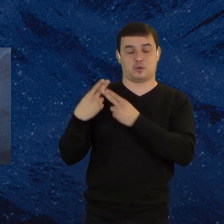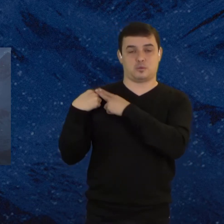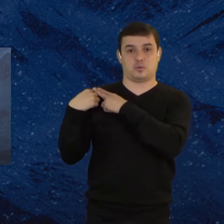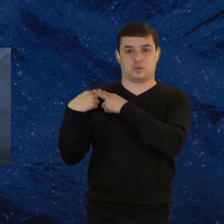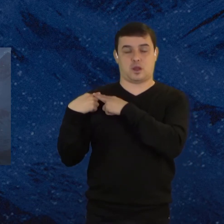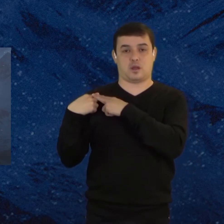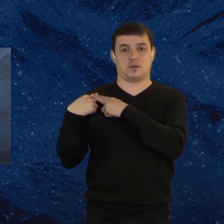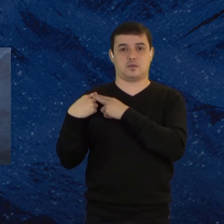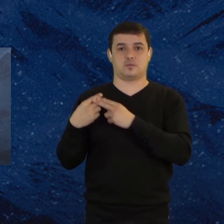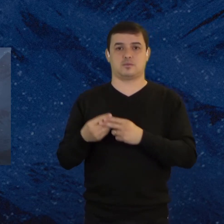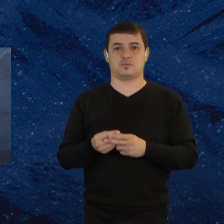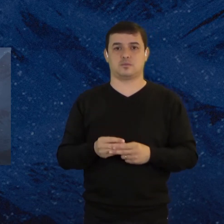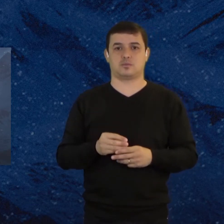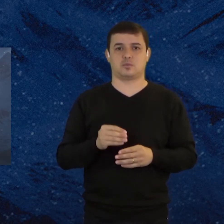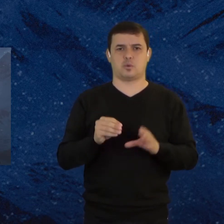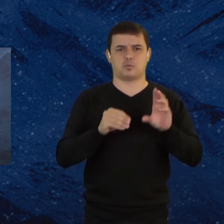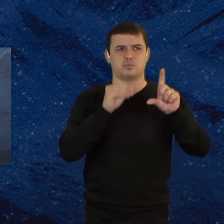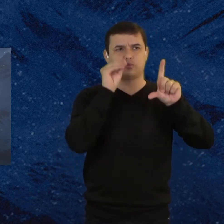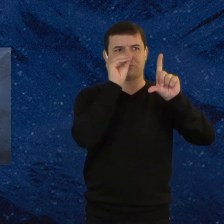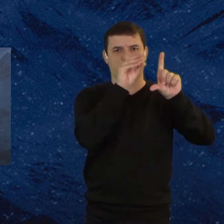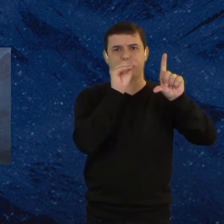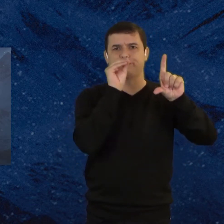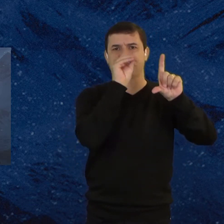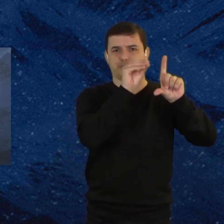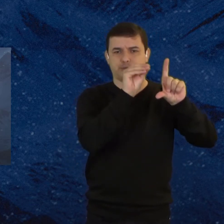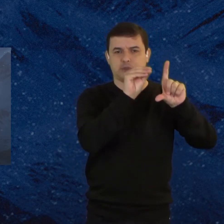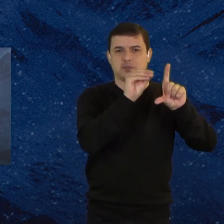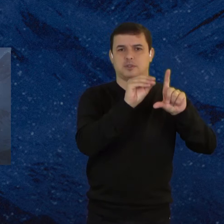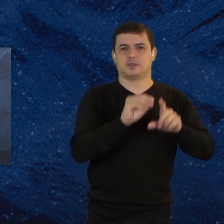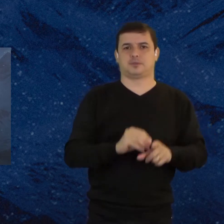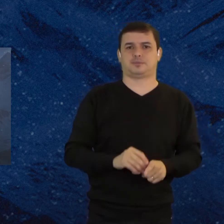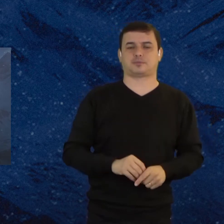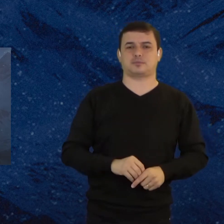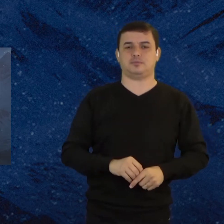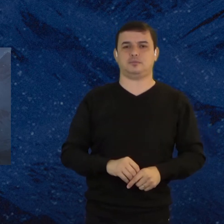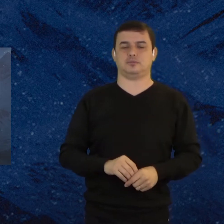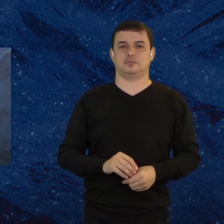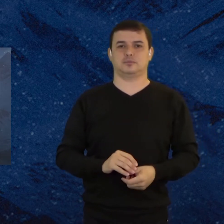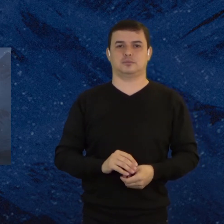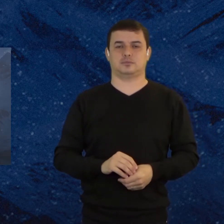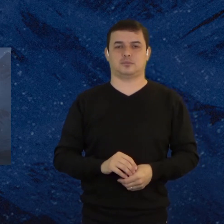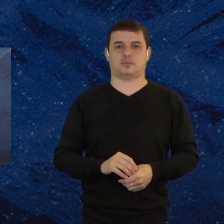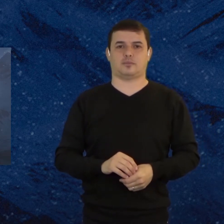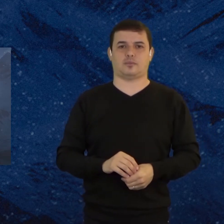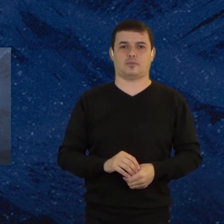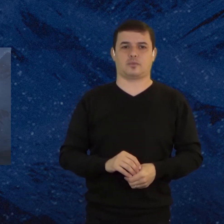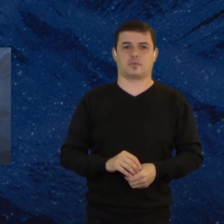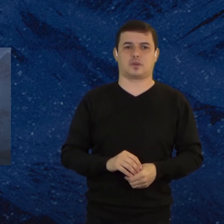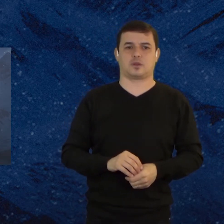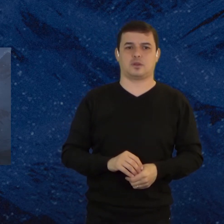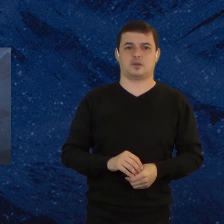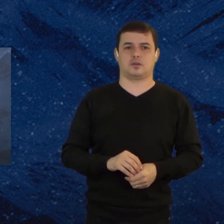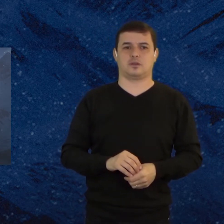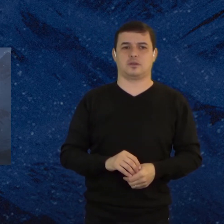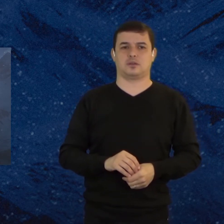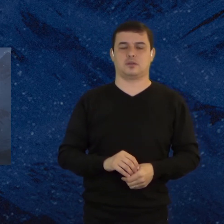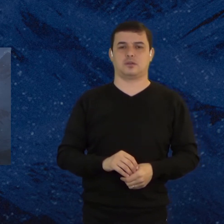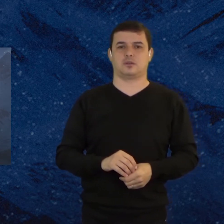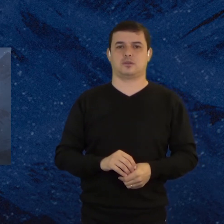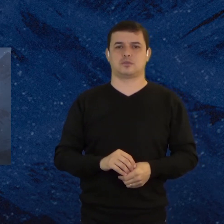tem postado no seu canal, no seu portal, toda a palavra do